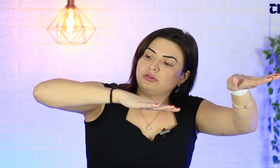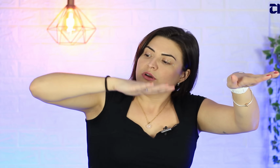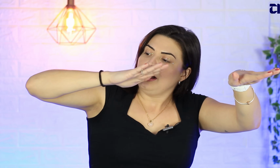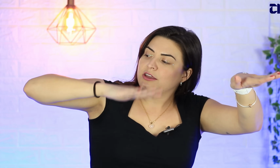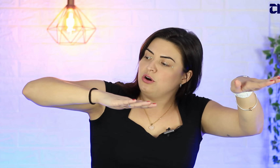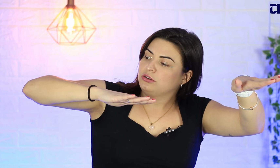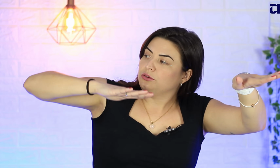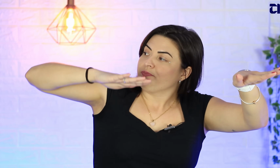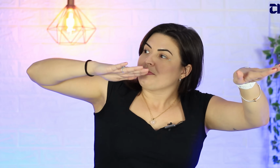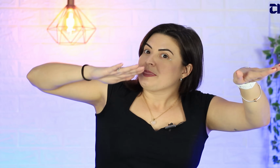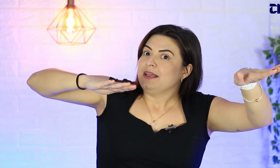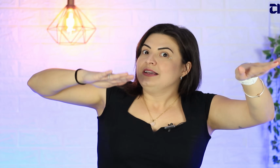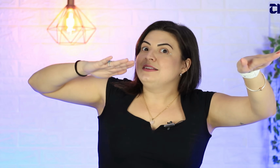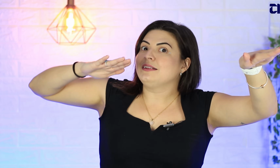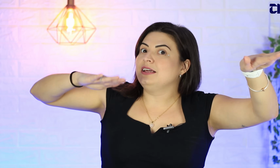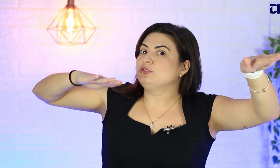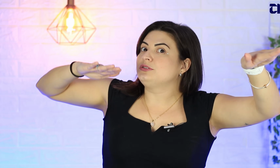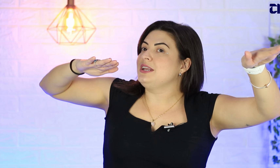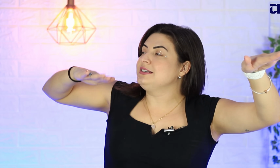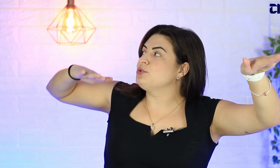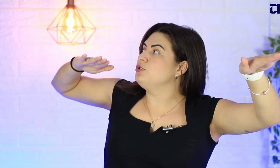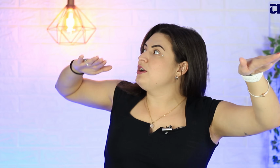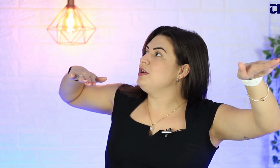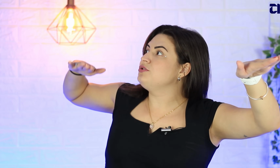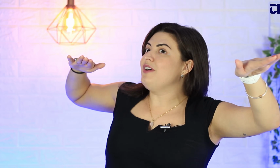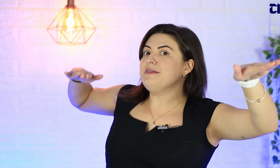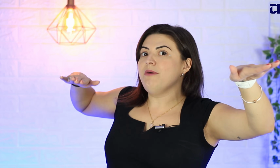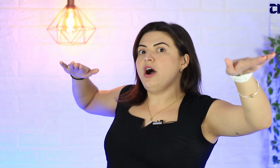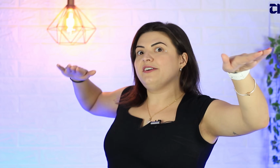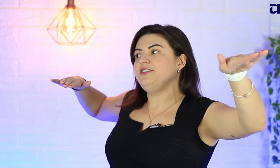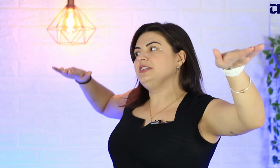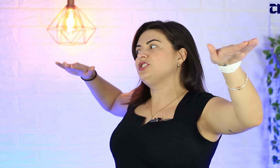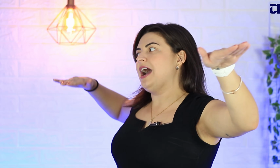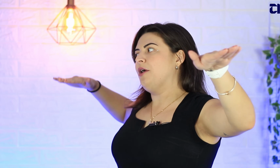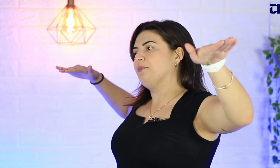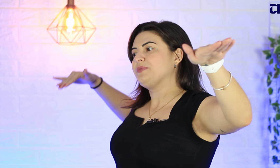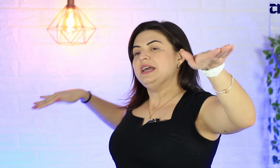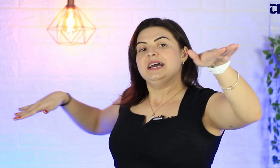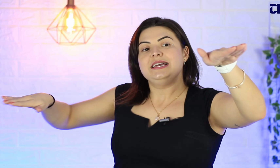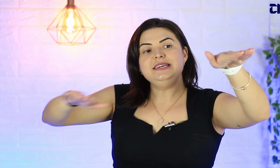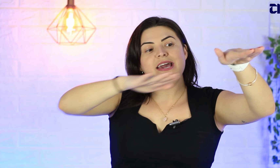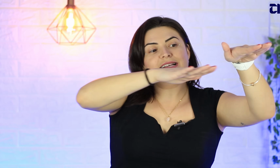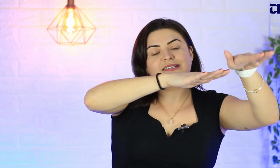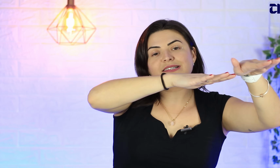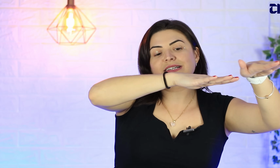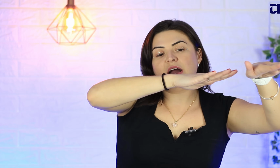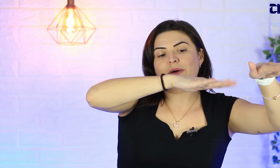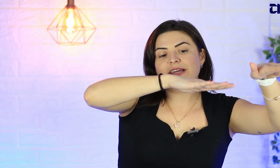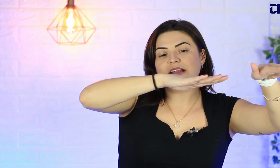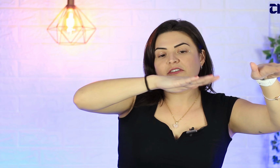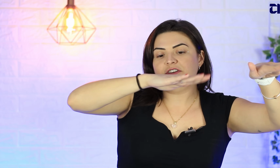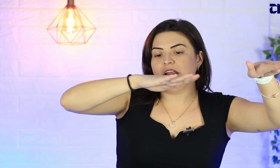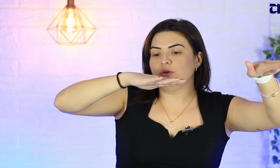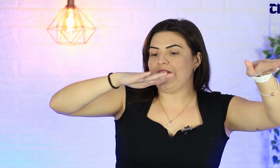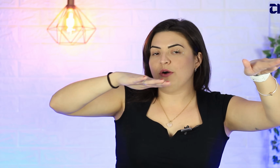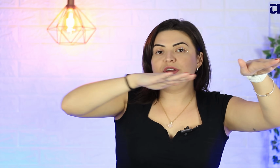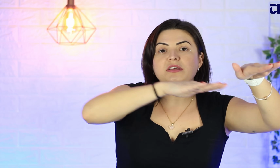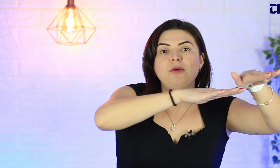outro. Aqui outro. E dá tanto trânsito que o negócio vai embora a fila de carro. E esse sinal aqui da fila do carro indo